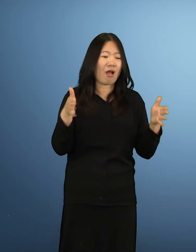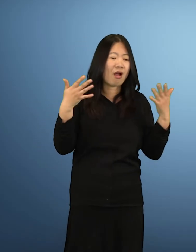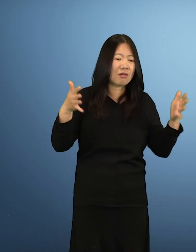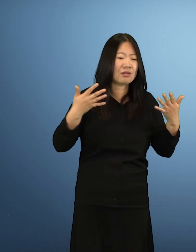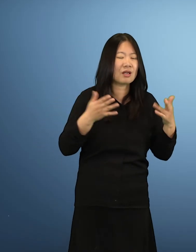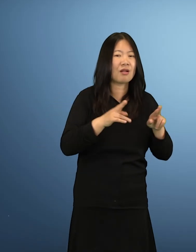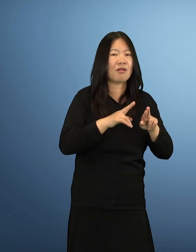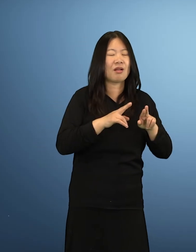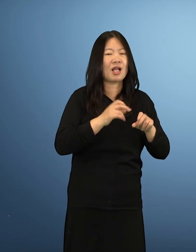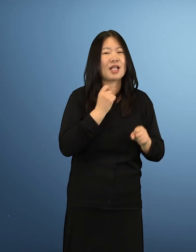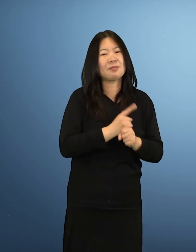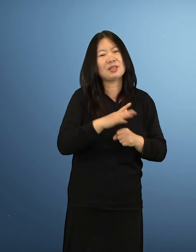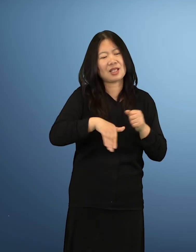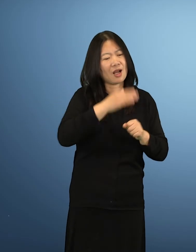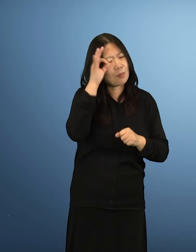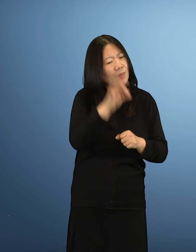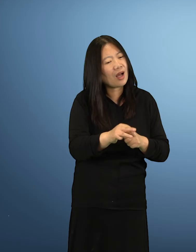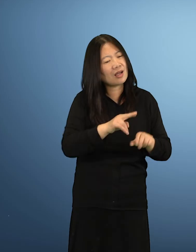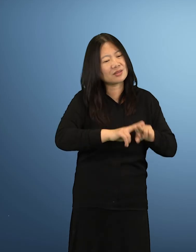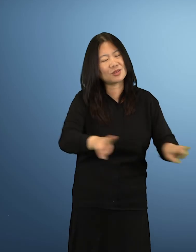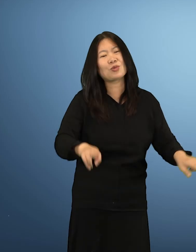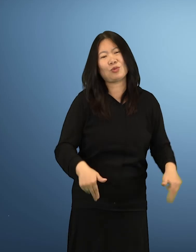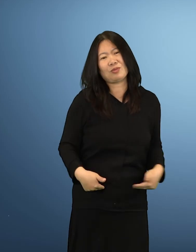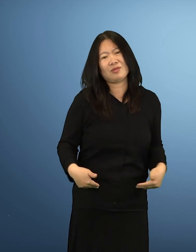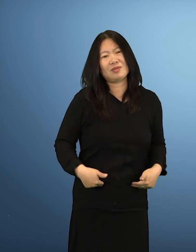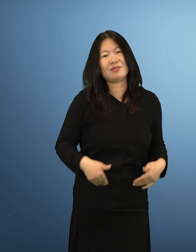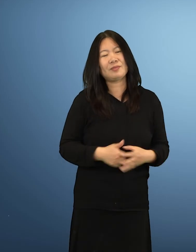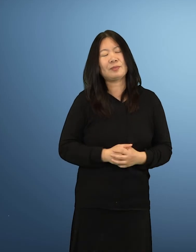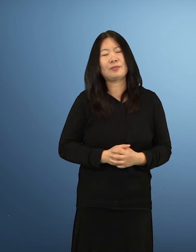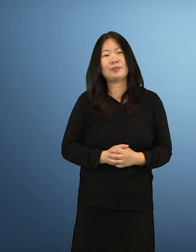가을에도 이미 상황은 틀린 것 같아요.